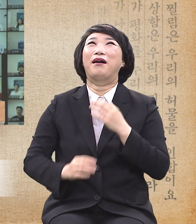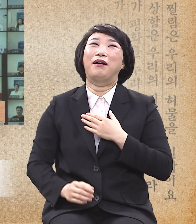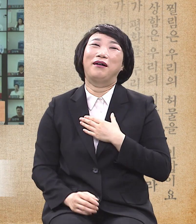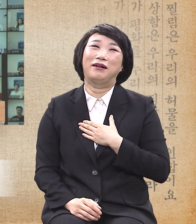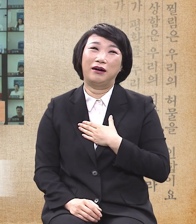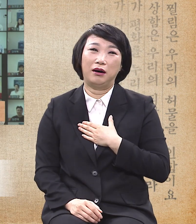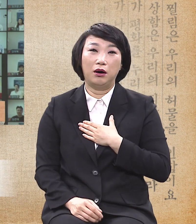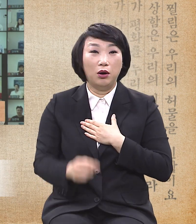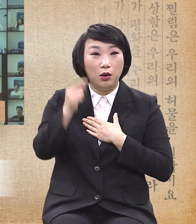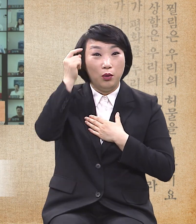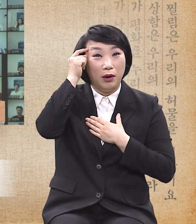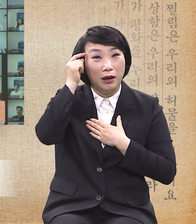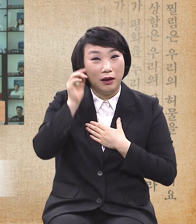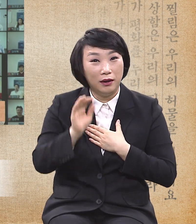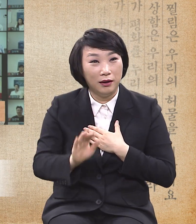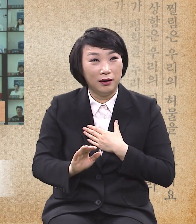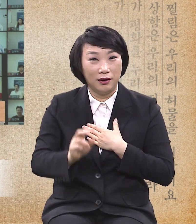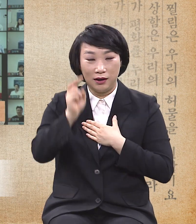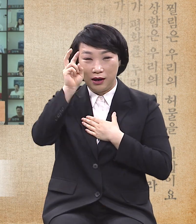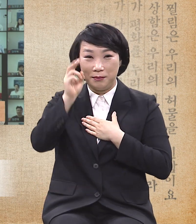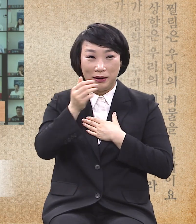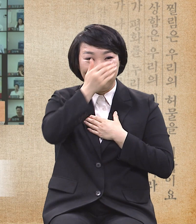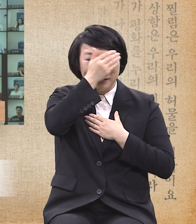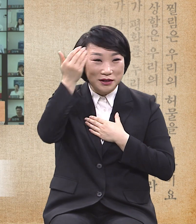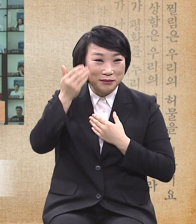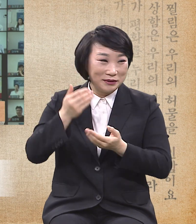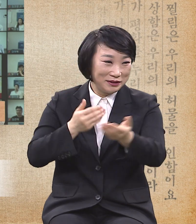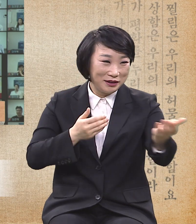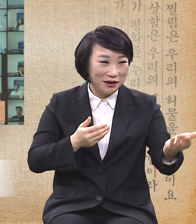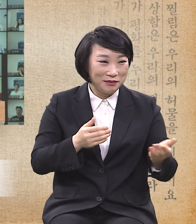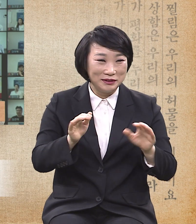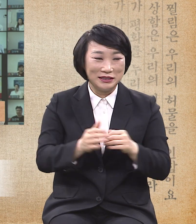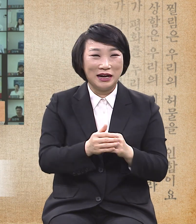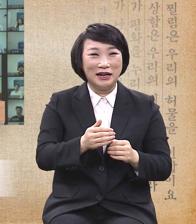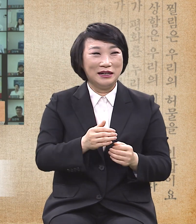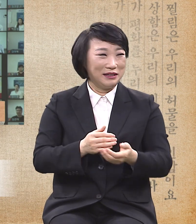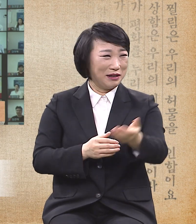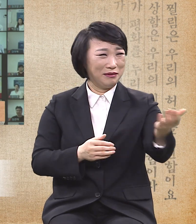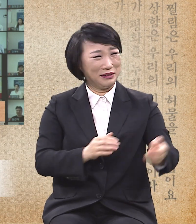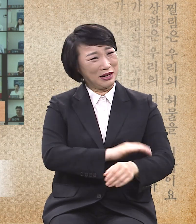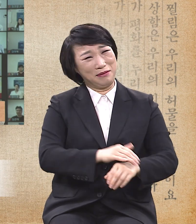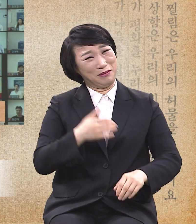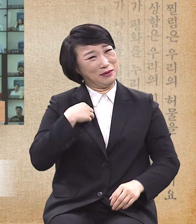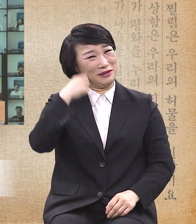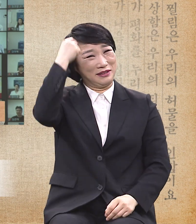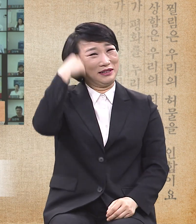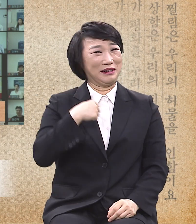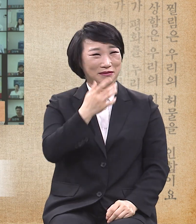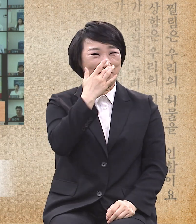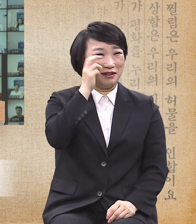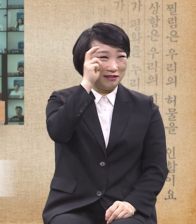왜? 아마 젊은 아이들이나 청년들은 그런 거 못 느낄 거예요.